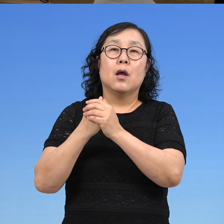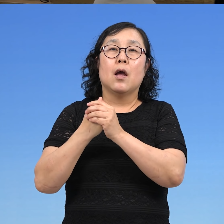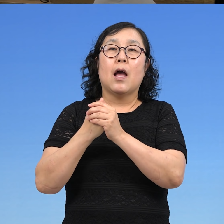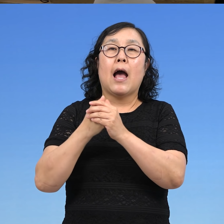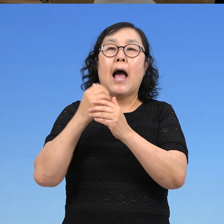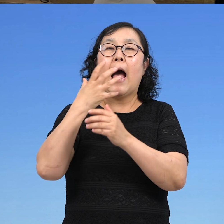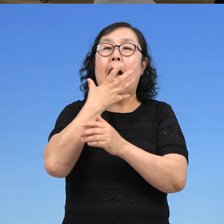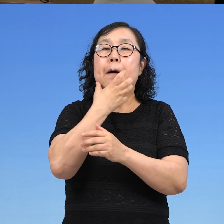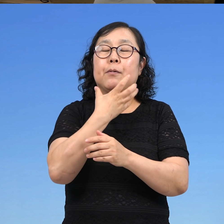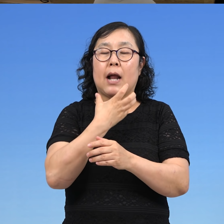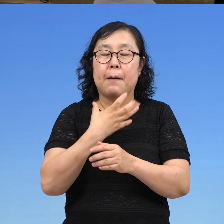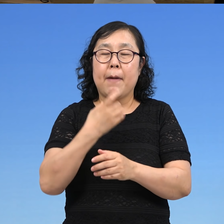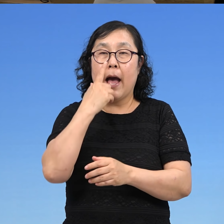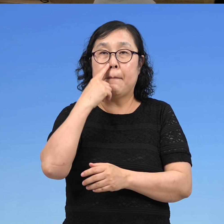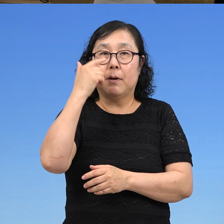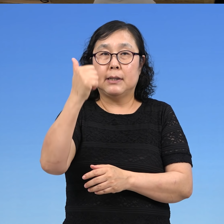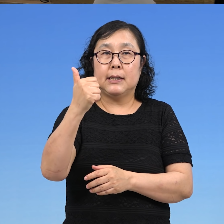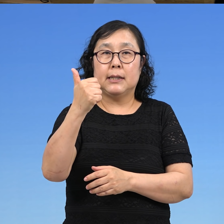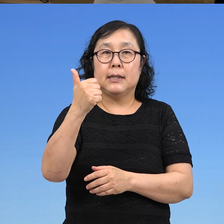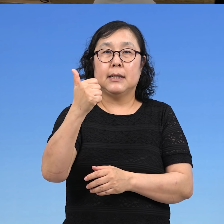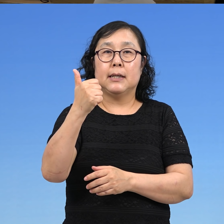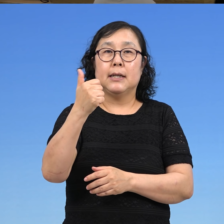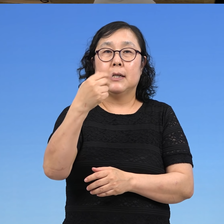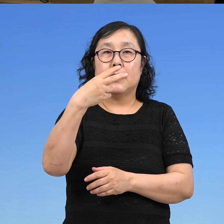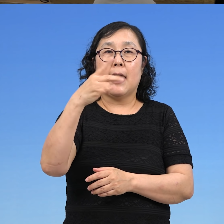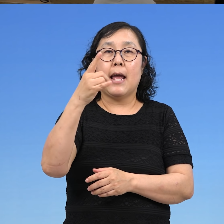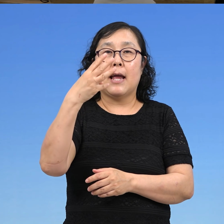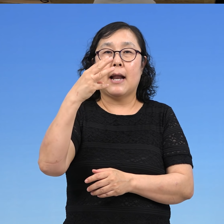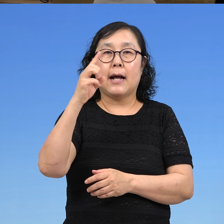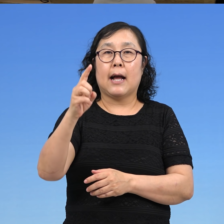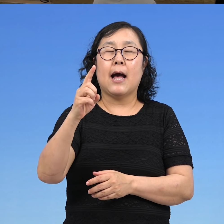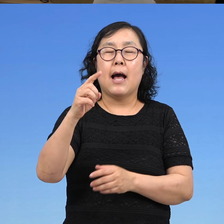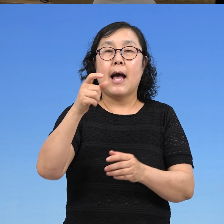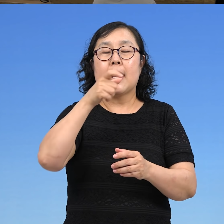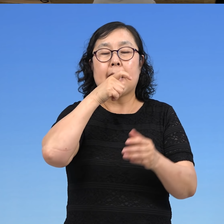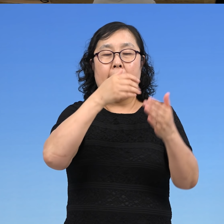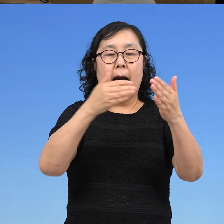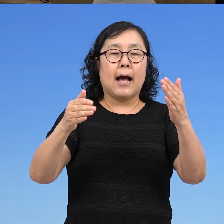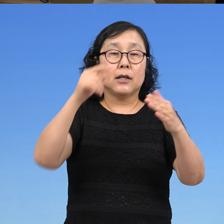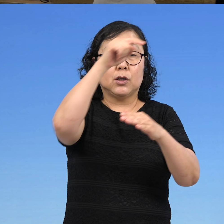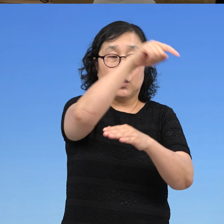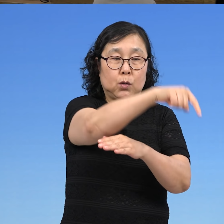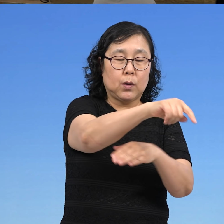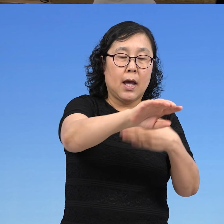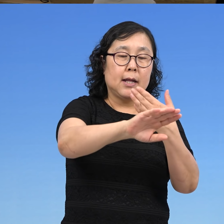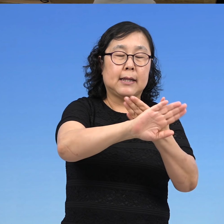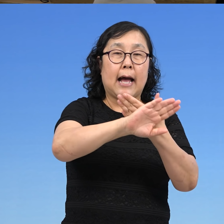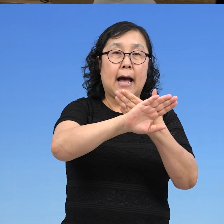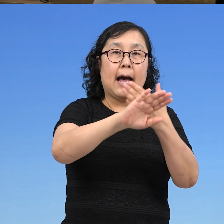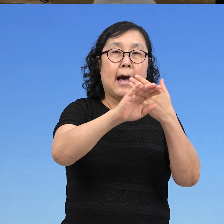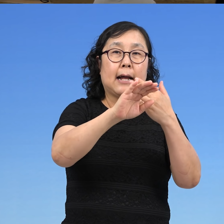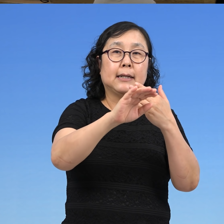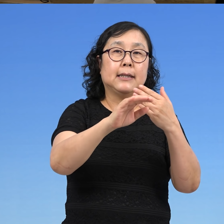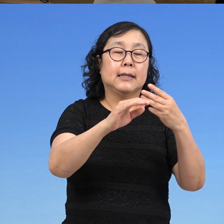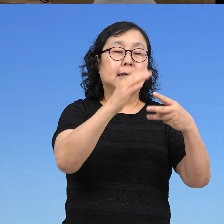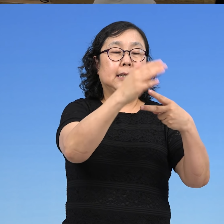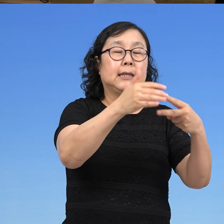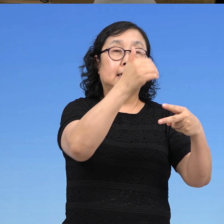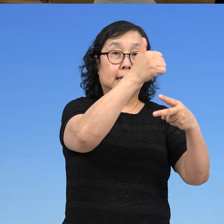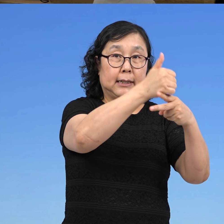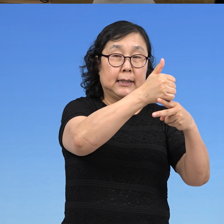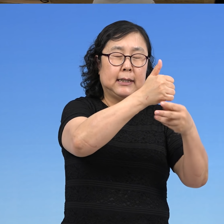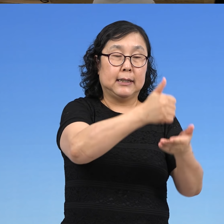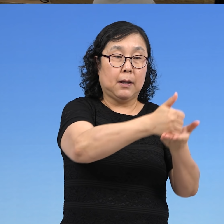너희의 조상 들고 아브라함의 아버지 나얼의 아버지 대화가 강조 쪽에 그중 하여 다른 신들을